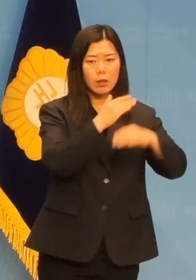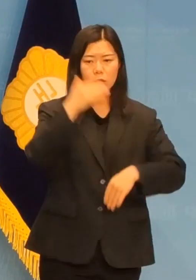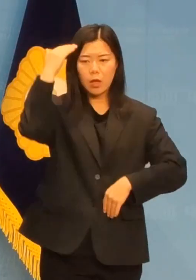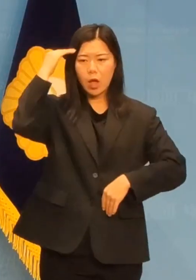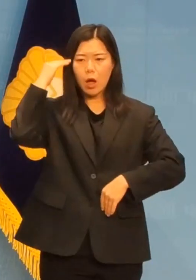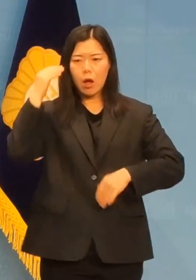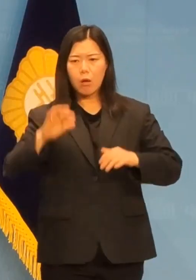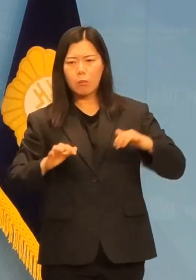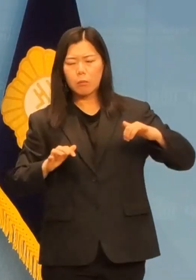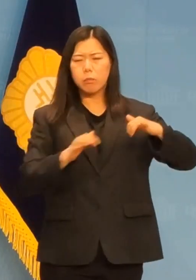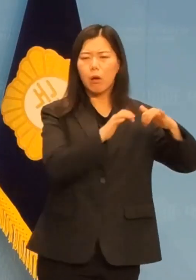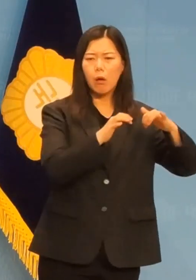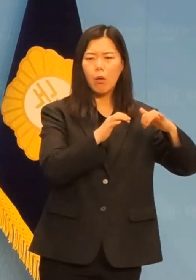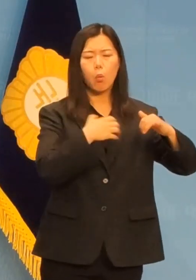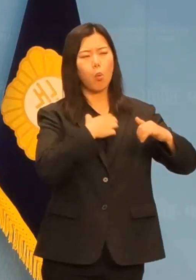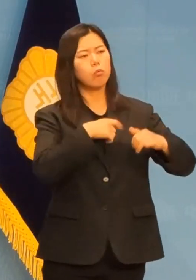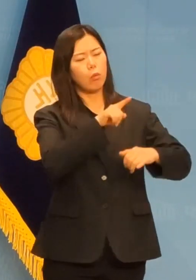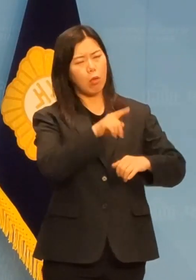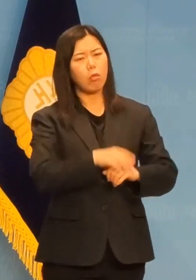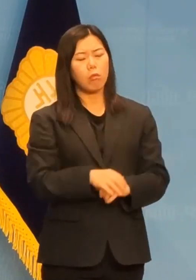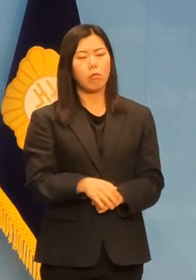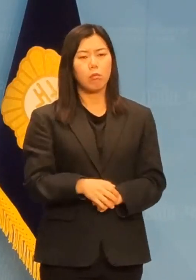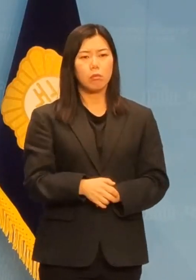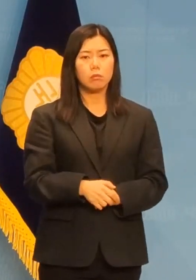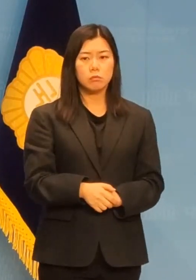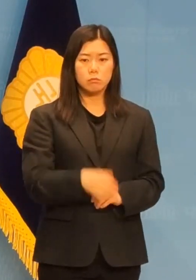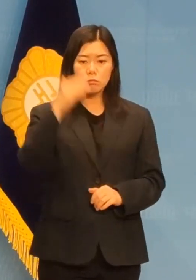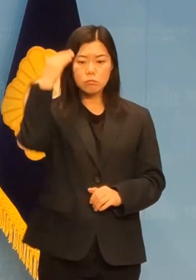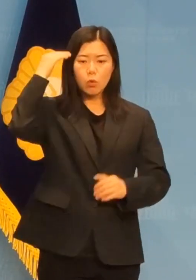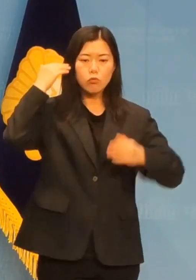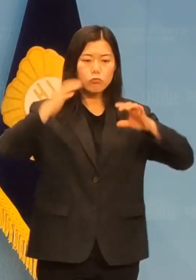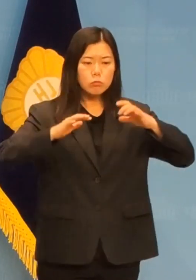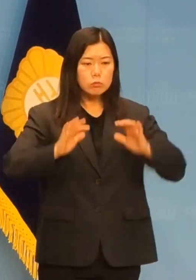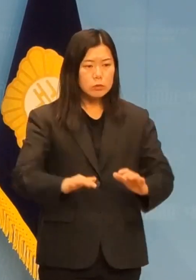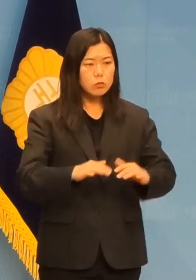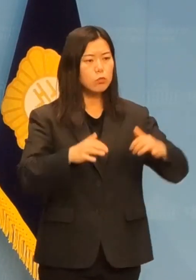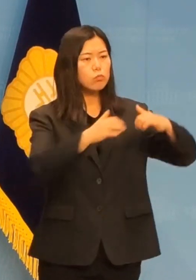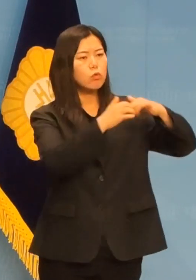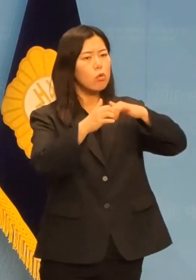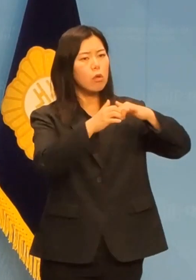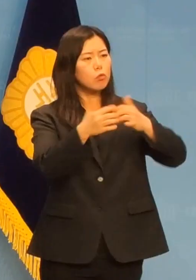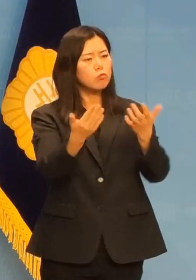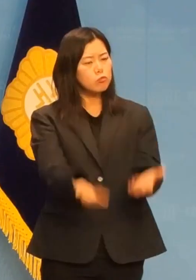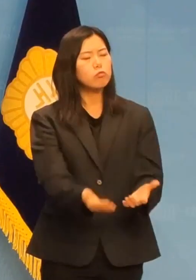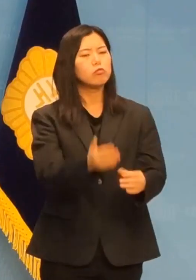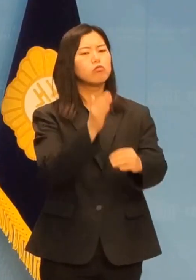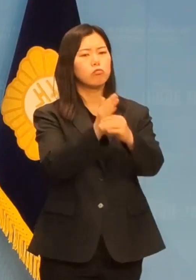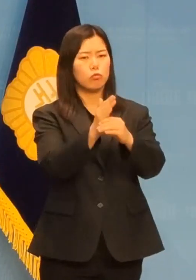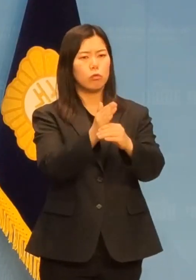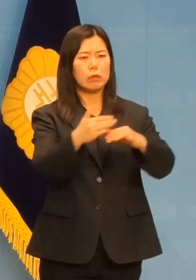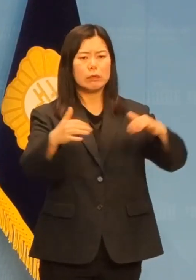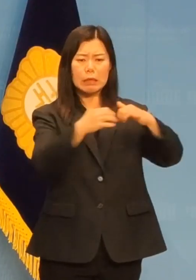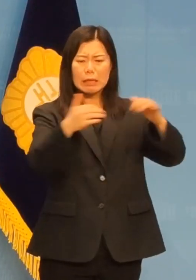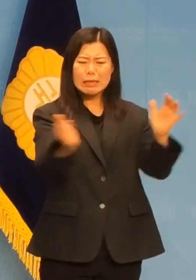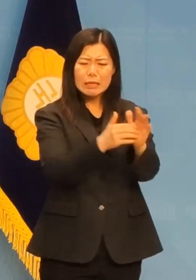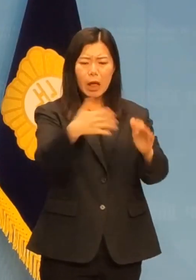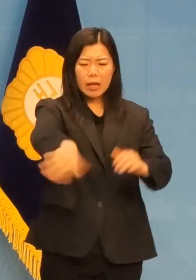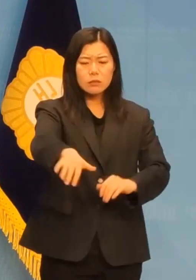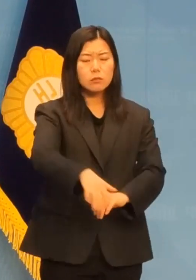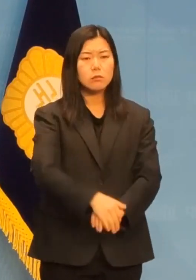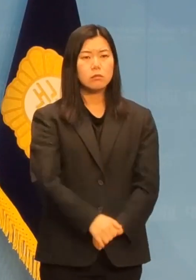않을까 걱정한다고 발언했습니다. 대한민국은 아직 북한과 정전 상태, 즉 전쟁이 끝나지 않은